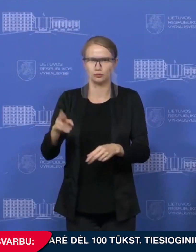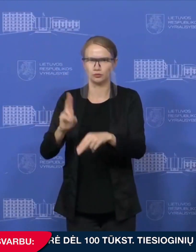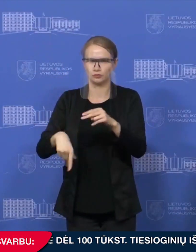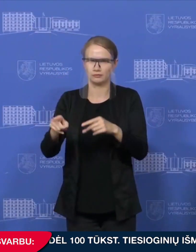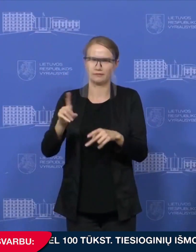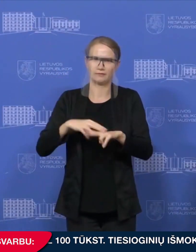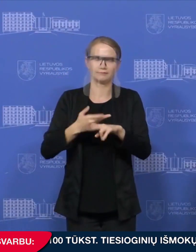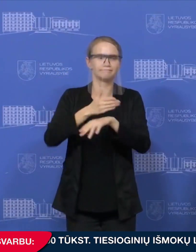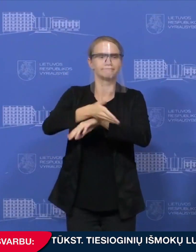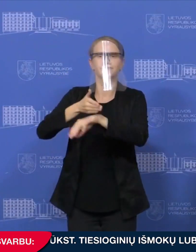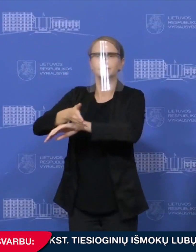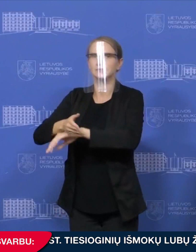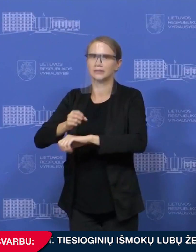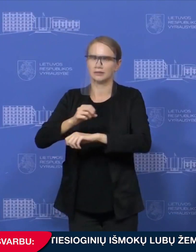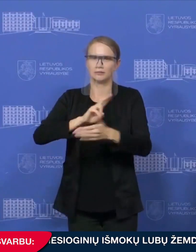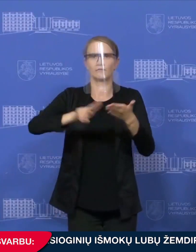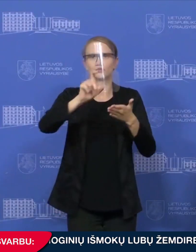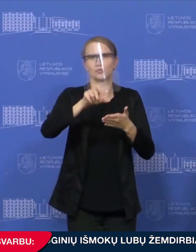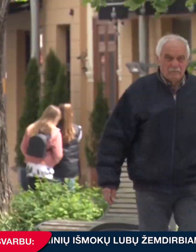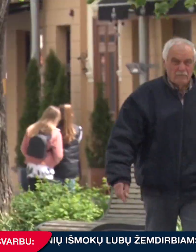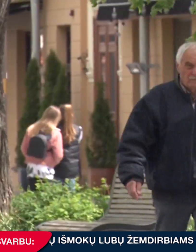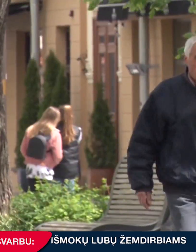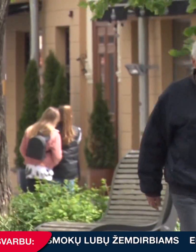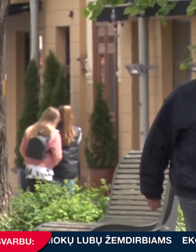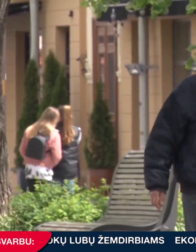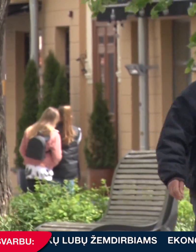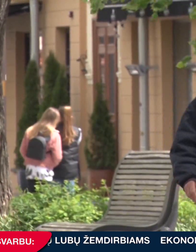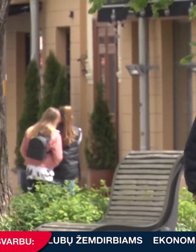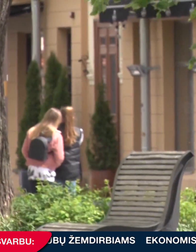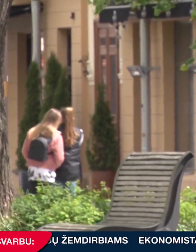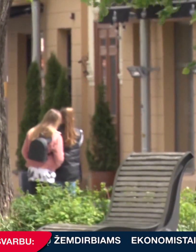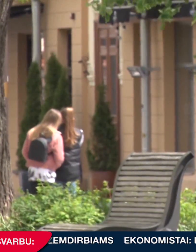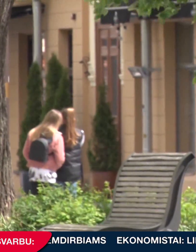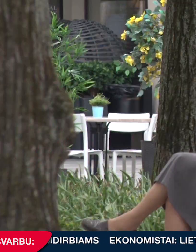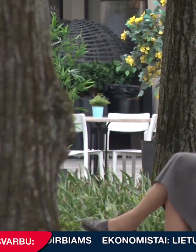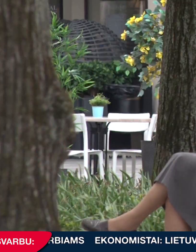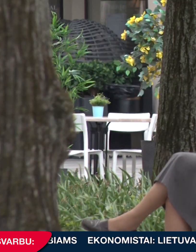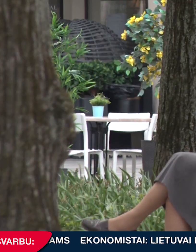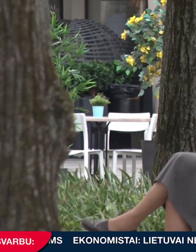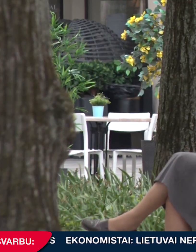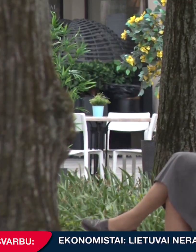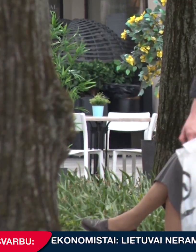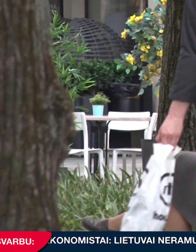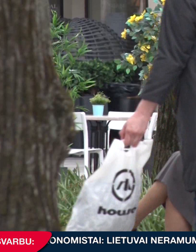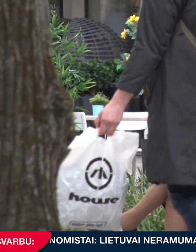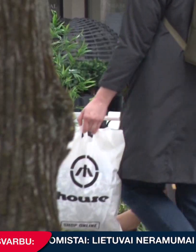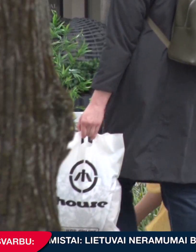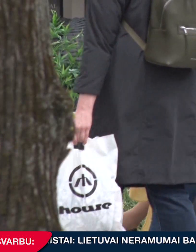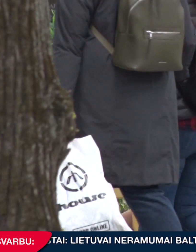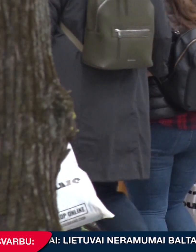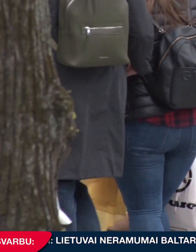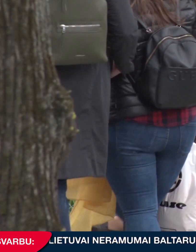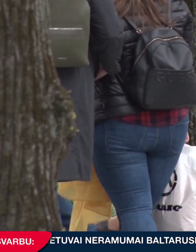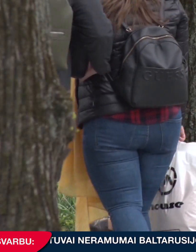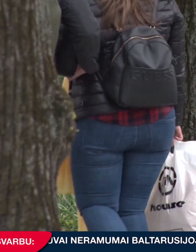pagalbos, kad galėtume tikrai neperlenkti lazdos. Premiero teigimu tam tikri saugumo užtikrinimo aspektai turėtų būti